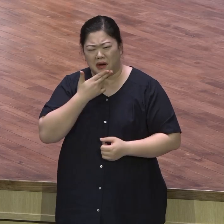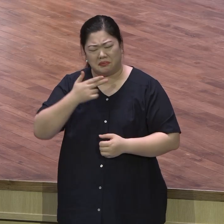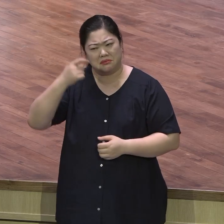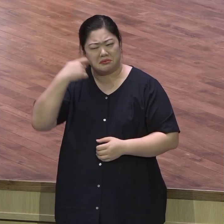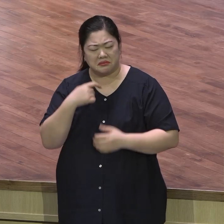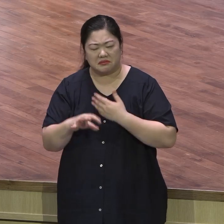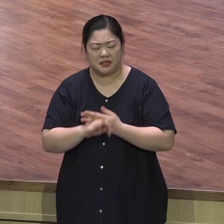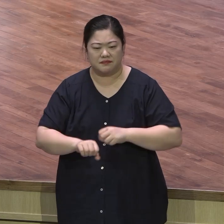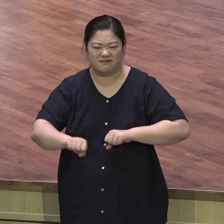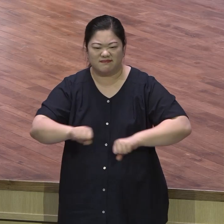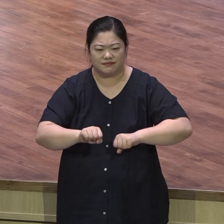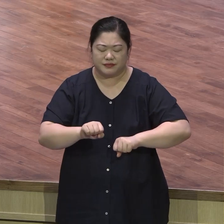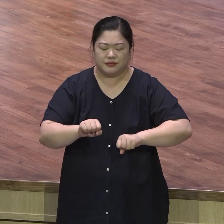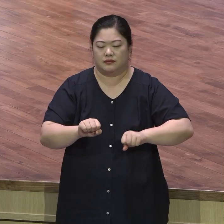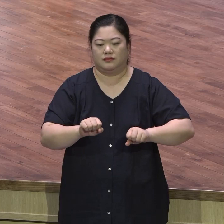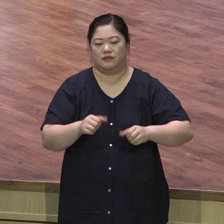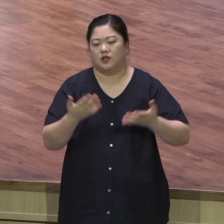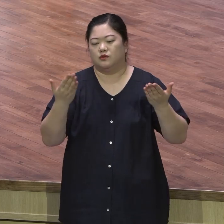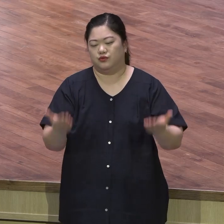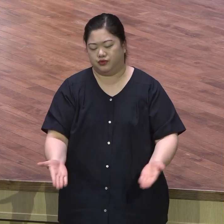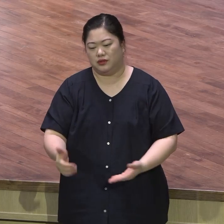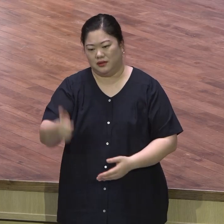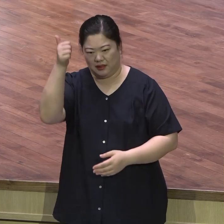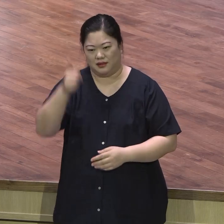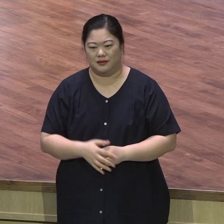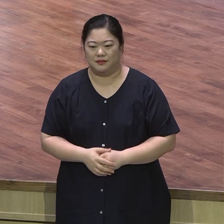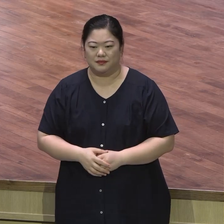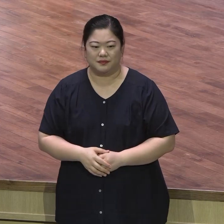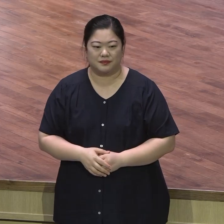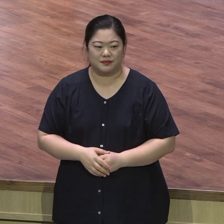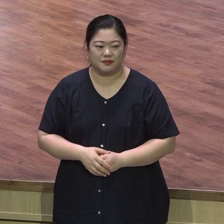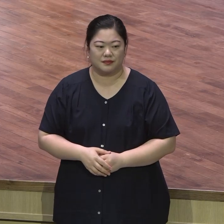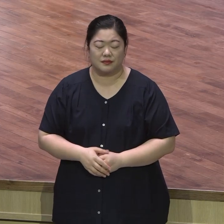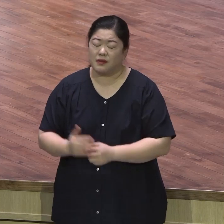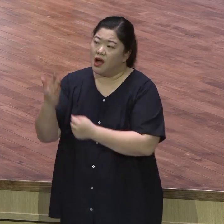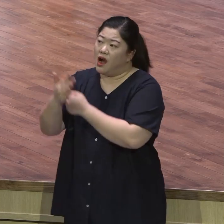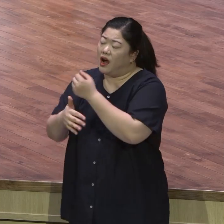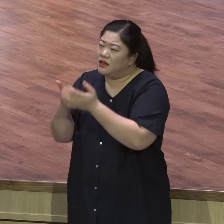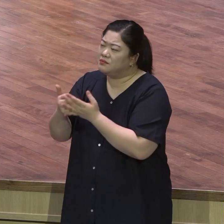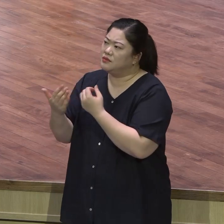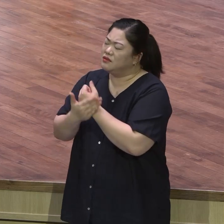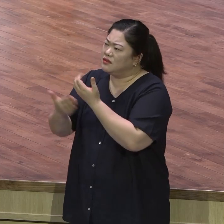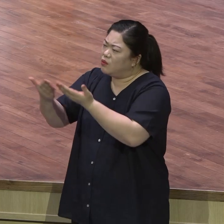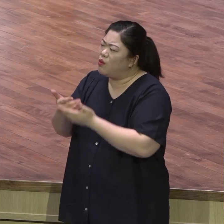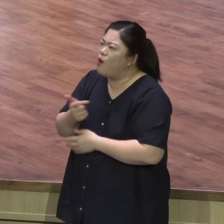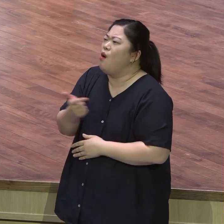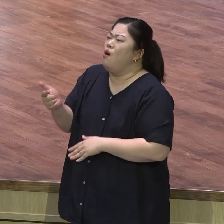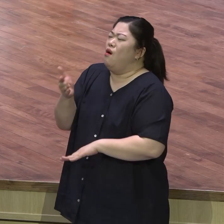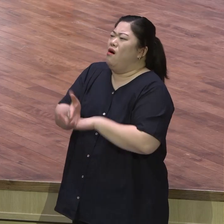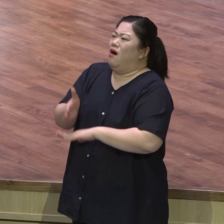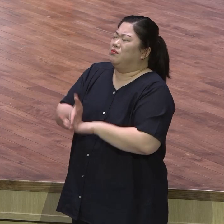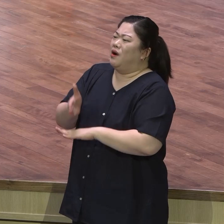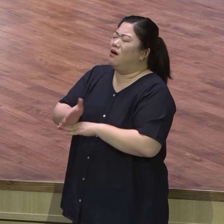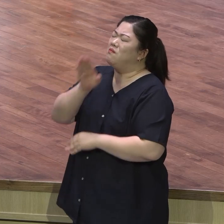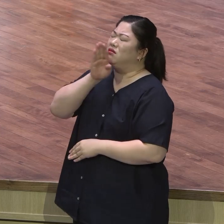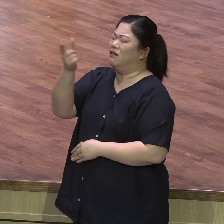내가 은혜를 이만큼 받았으니 하나님 은혜를 이중도 받았으니 하나님께 감사함을 해야지.